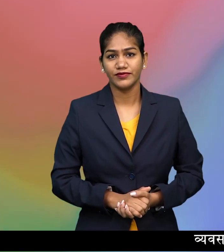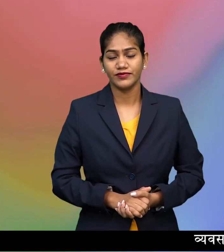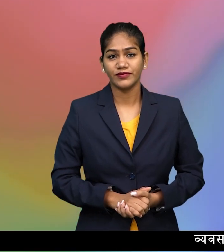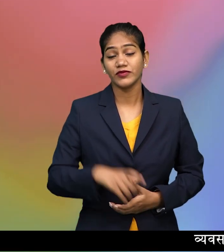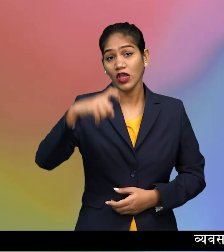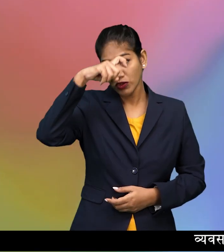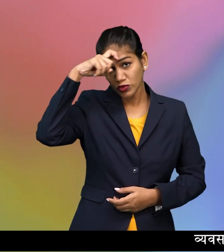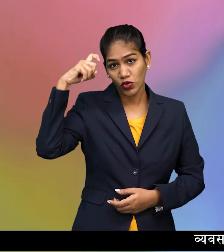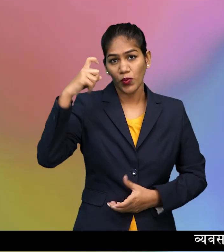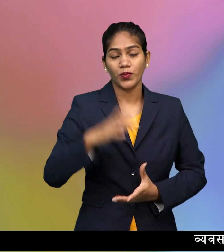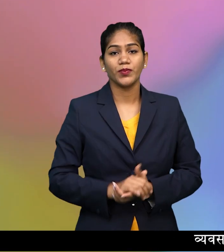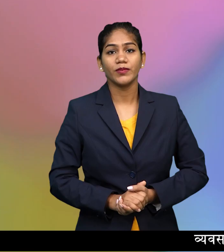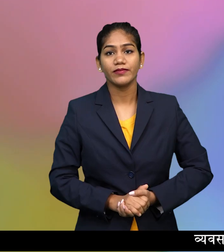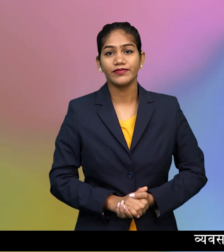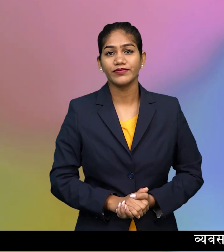व्यवसाय एक नौकरी या पेशा।